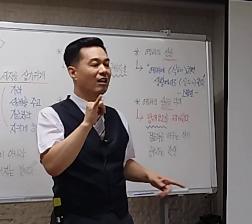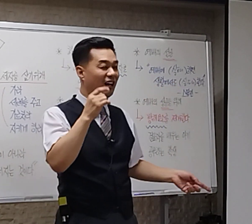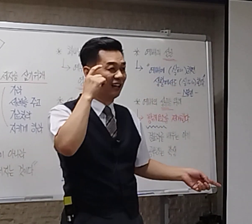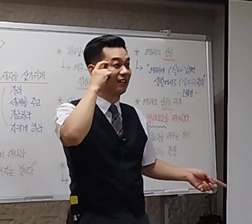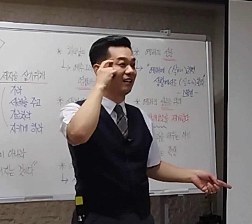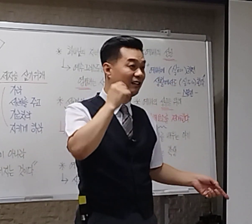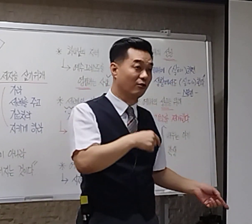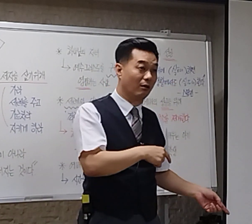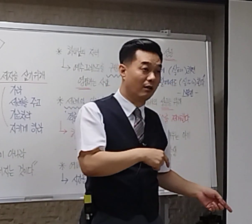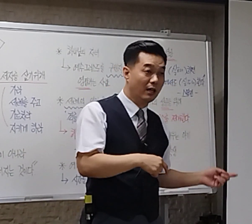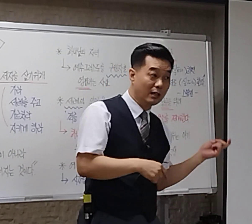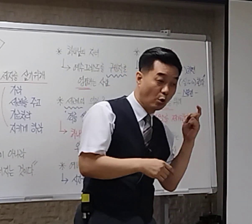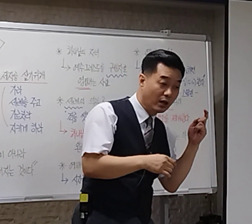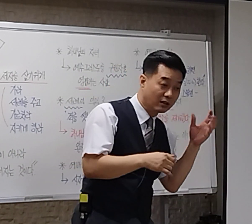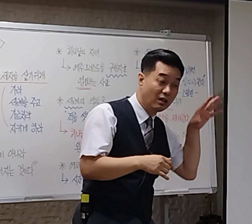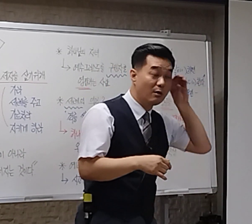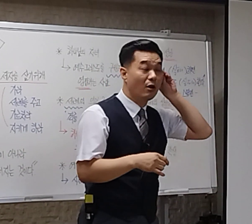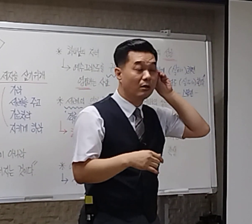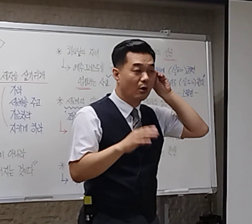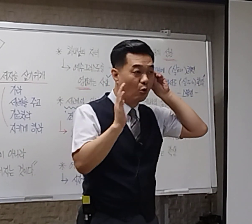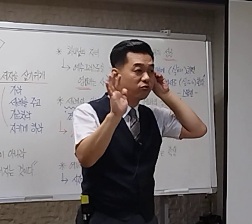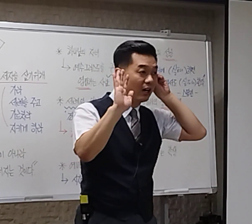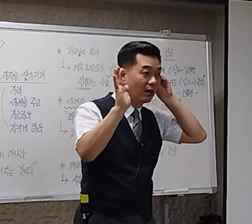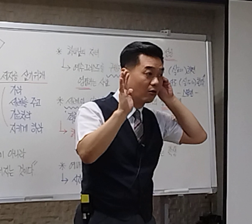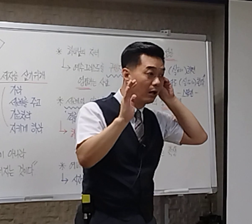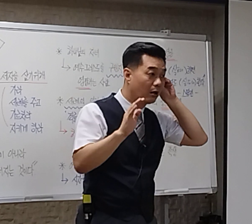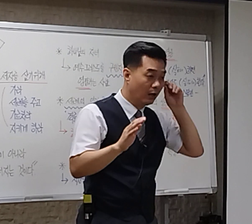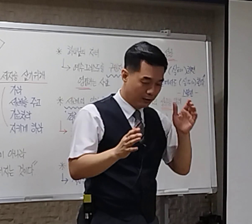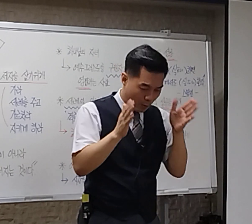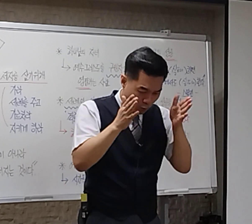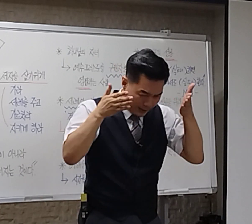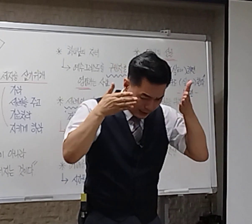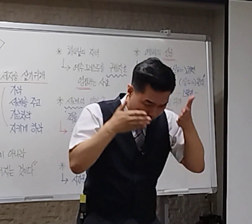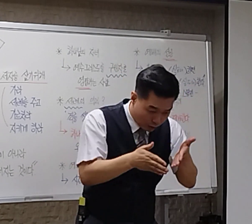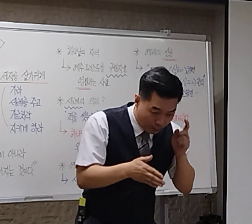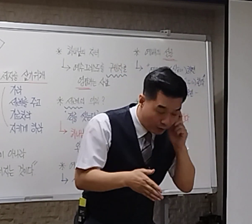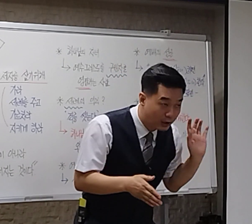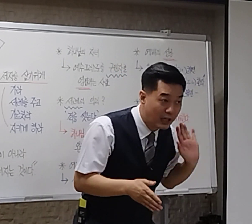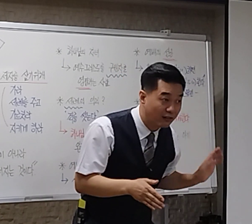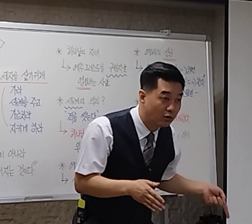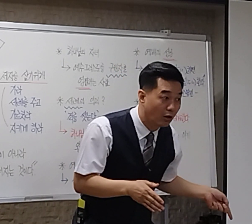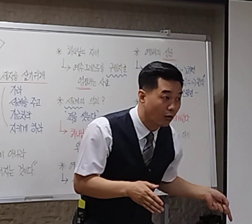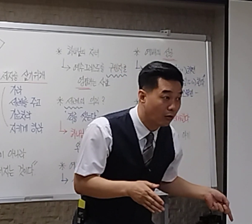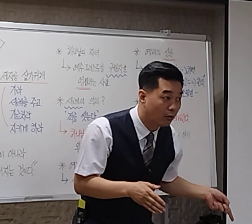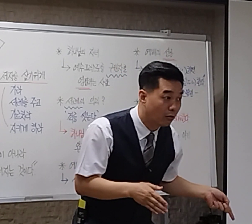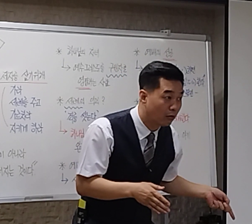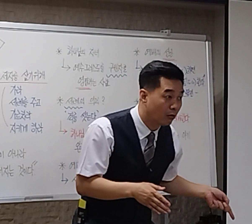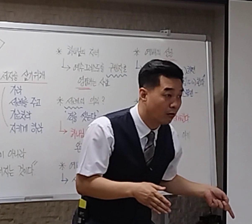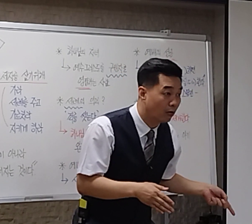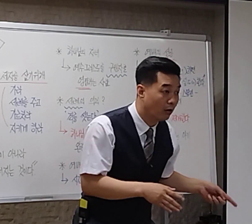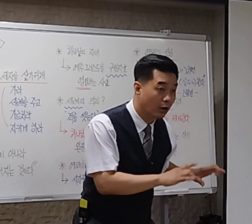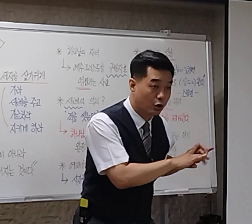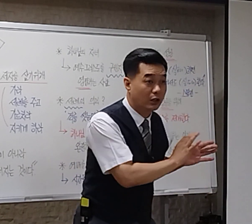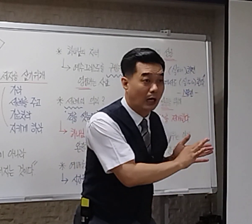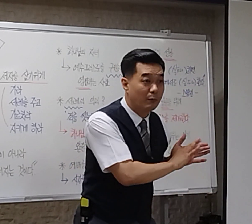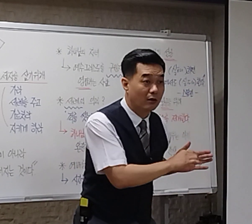있구나 깨닫는. 이 소리가 들리면 공부를 안 하는 거야. 근데 공부에 집중하면 이게 안 들려요. 전기 낭비하는